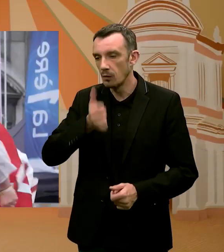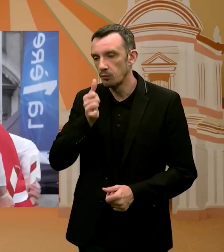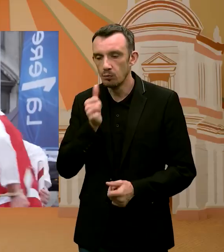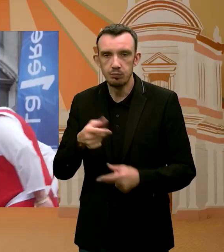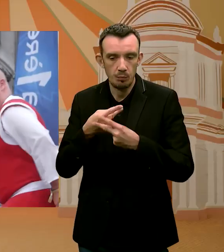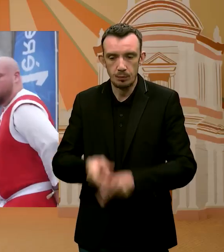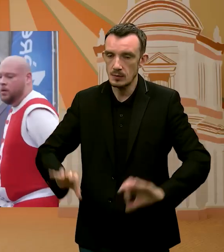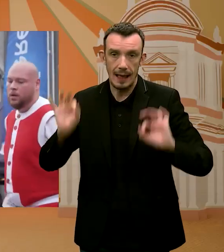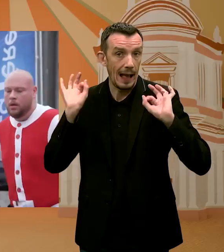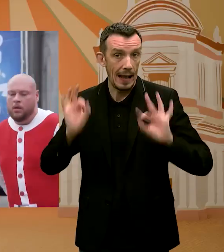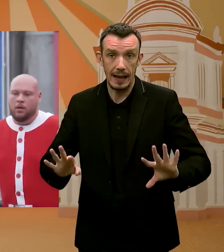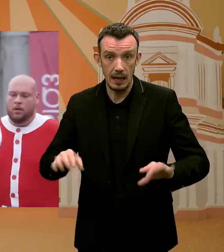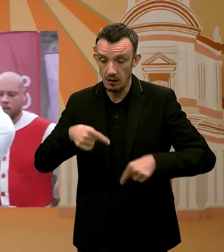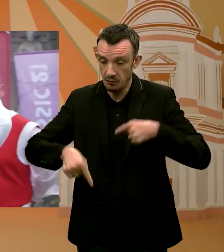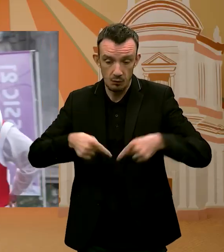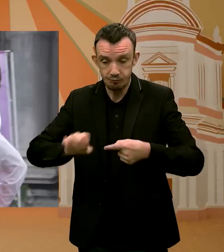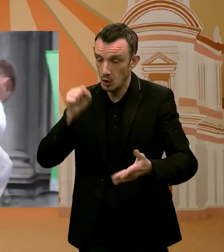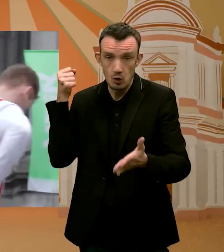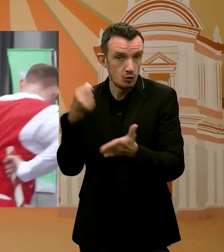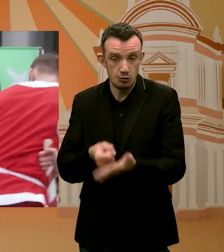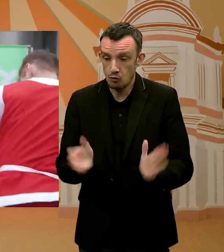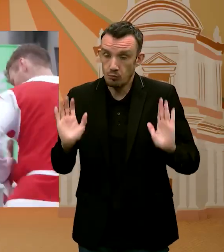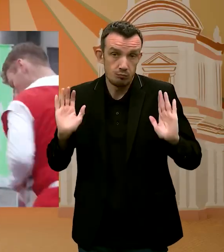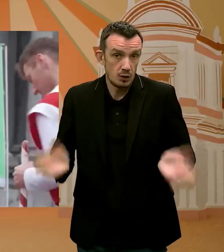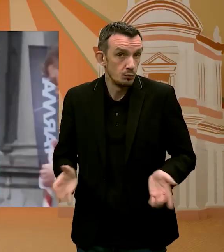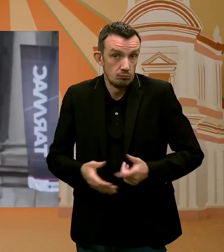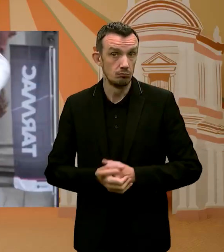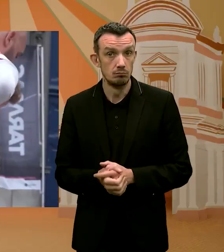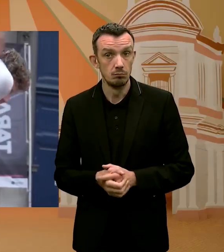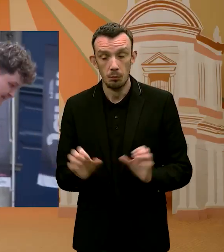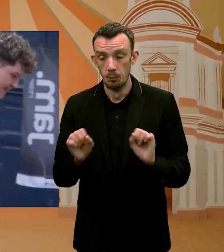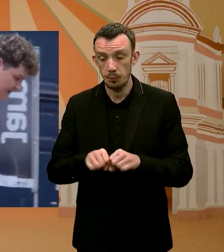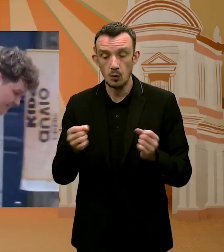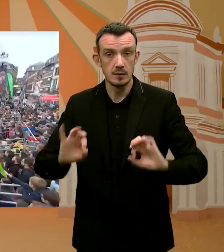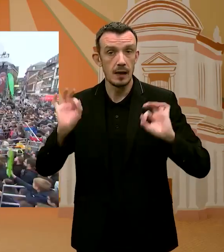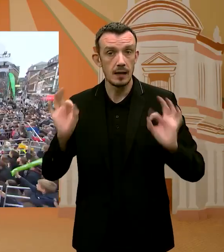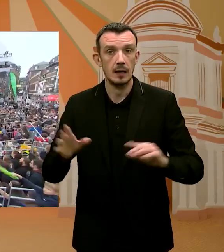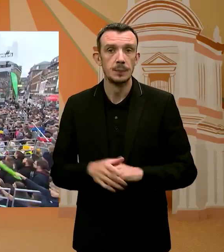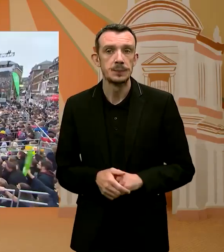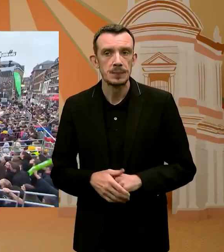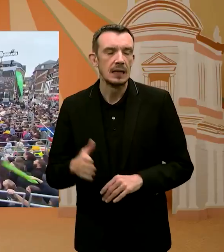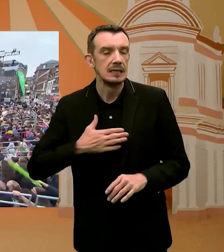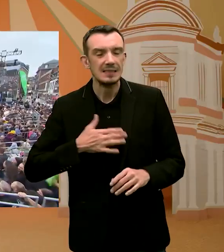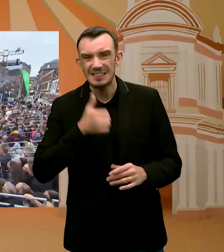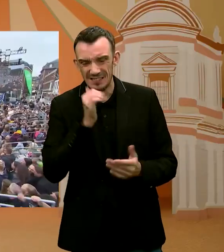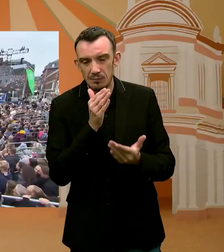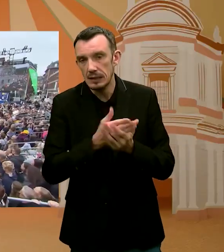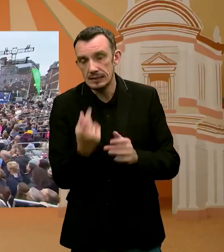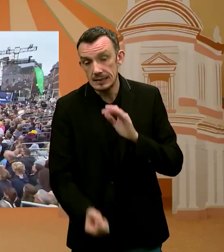de ravitaillement. On n'intervient pas. Une fois que le combat est démarré, c'est jusqu'au bout. Jusqu'au bout. La seule intervention que vous verrez de l'extérieur, c'est si un échasseur perd son